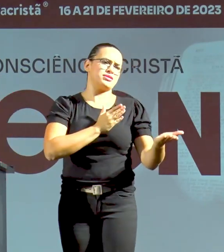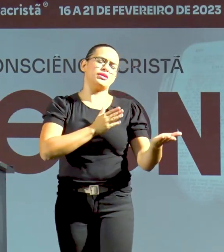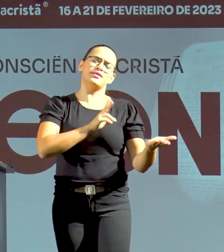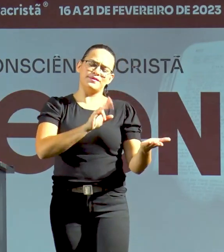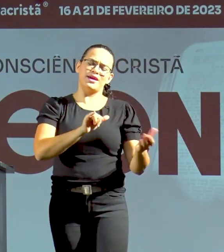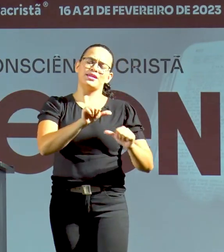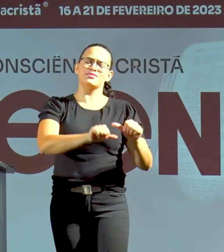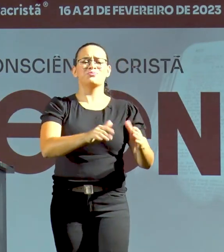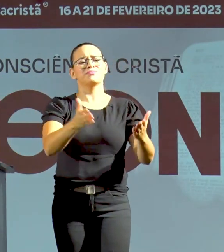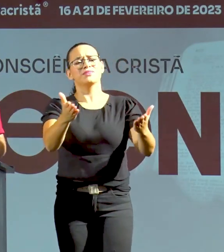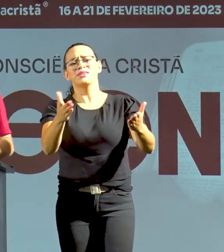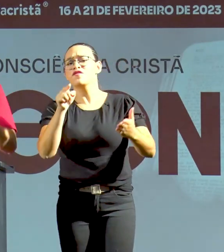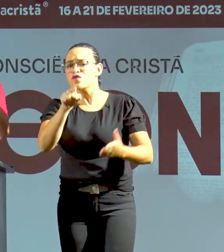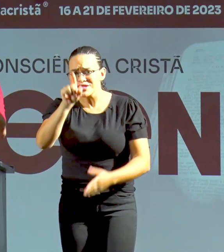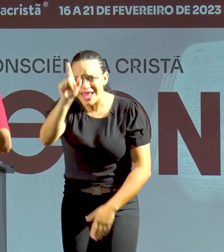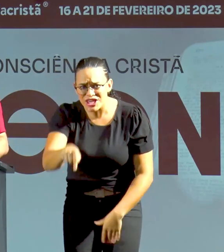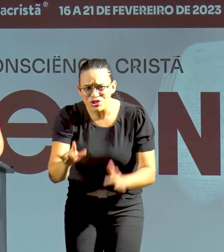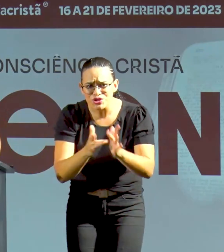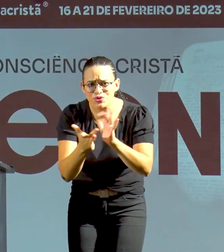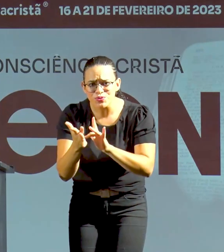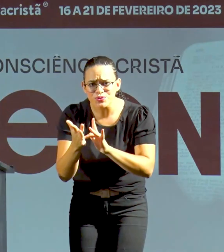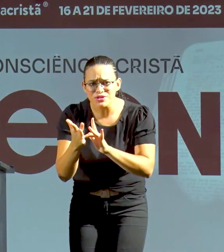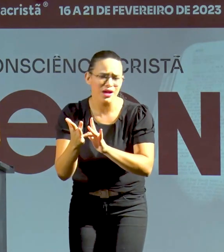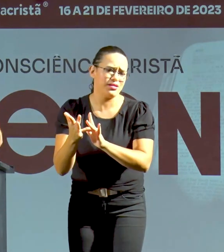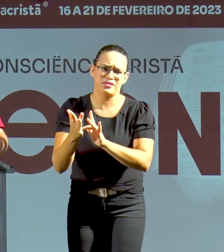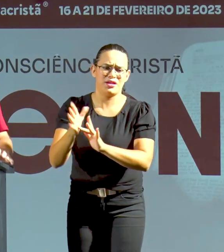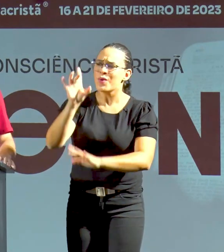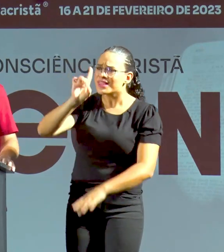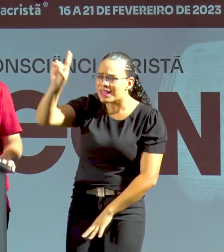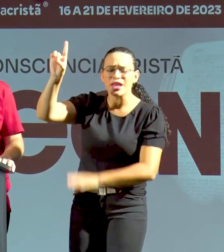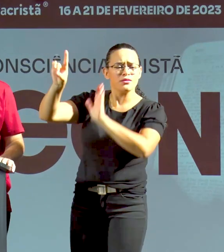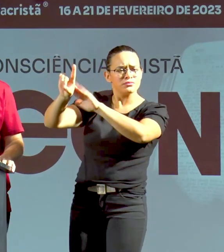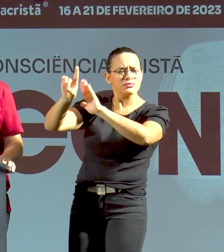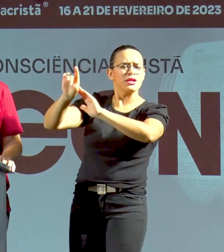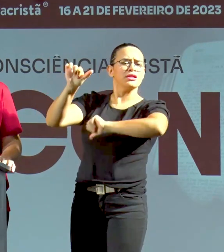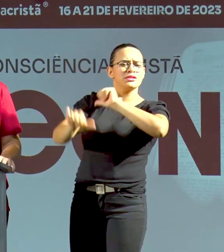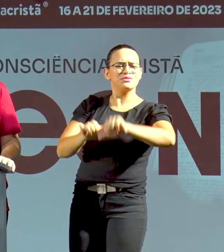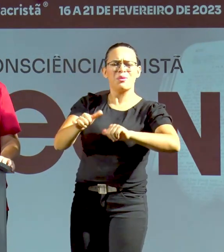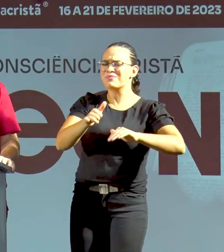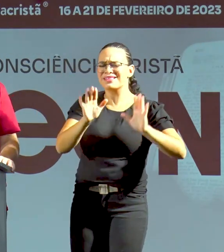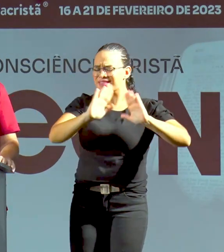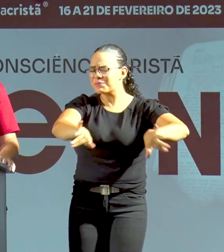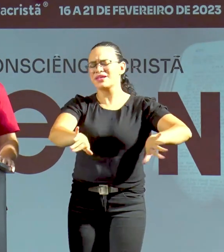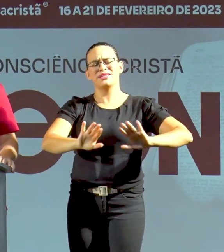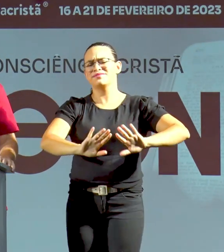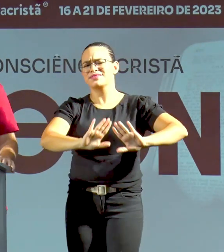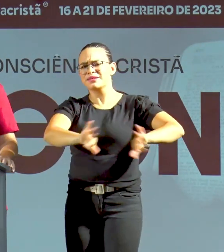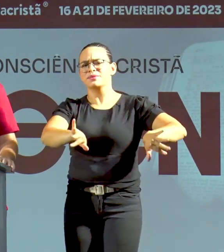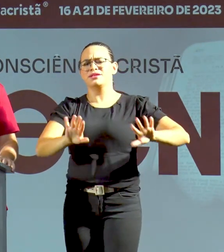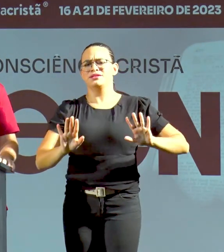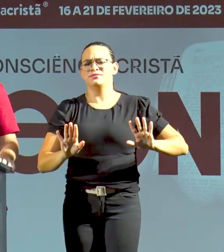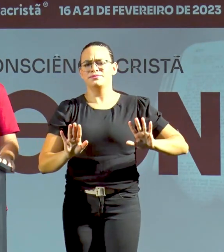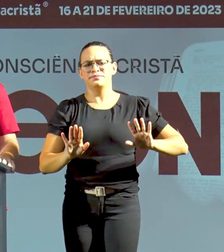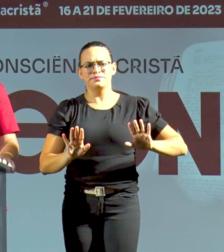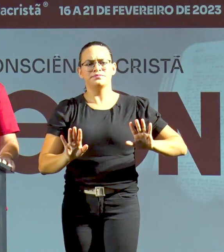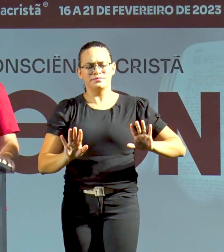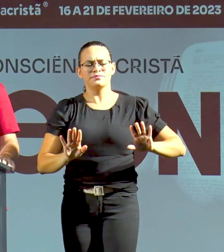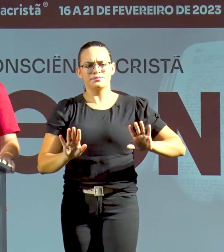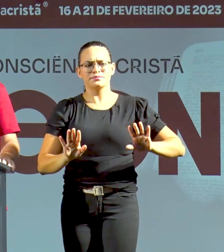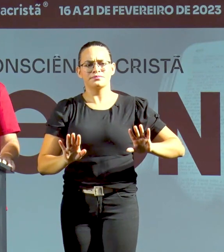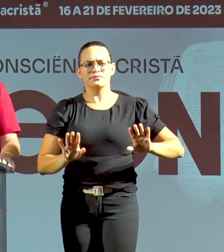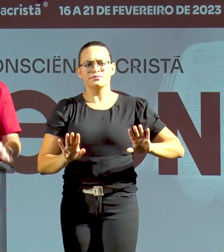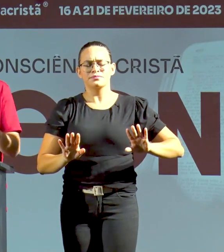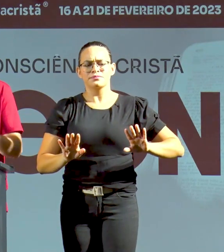minha amiga você não é Jesus é Deus que vai transformar Sai fora sai fora sai fora